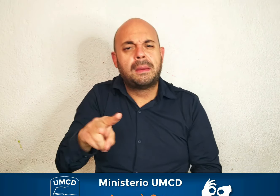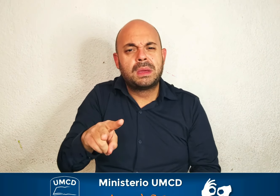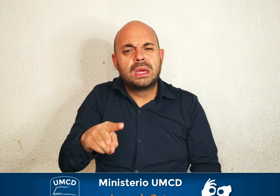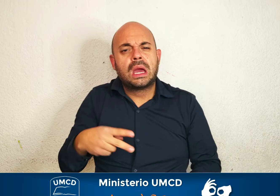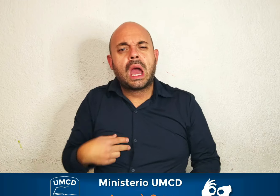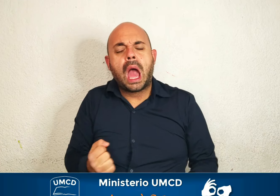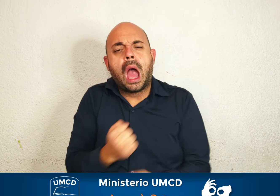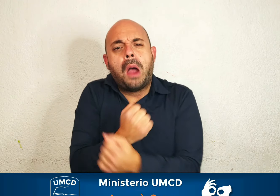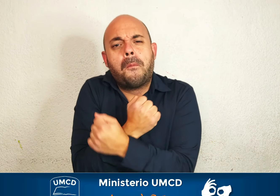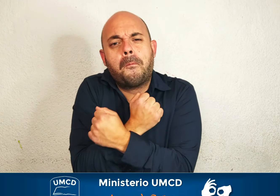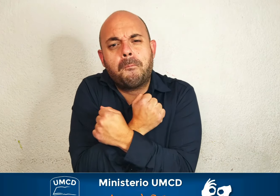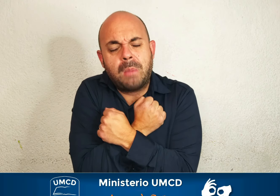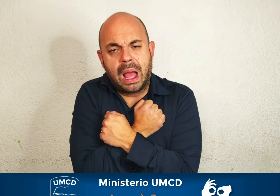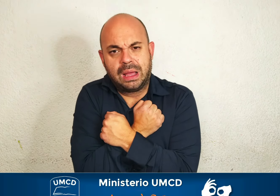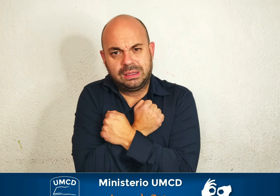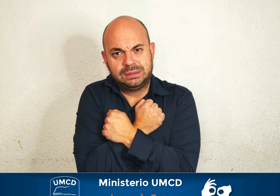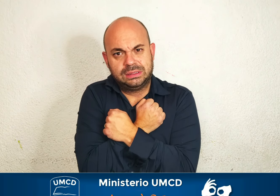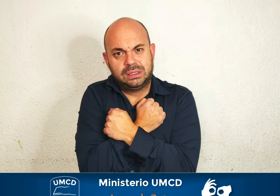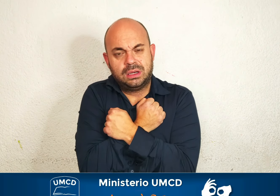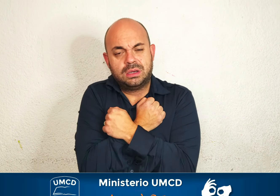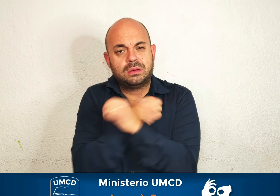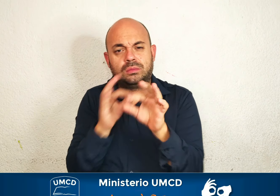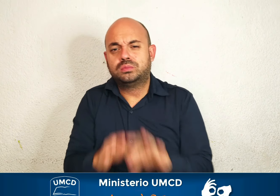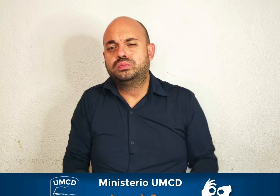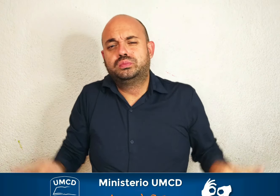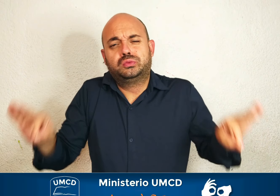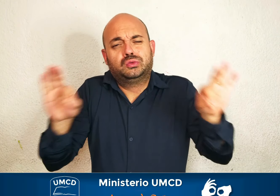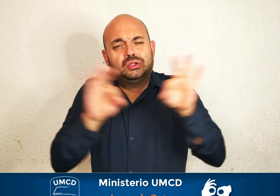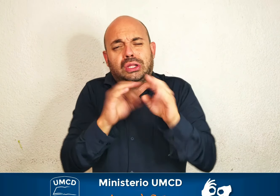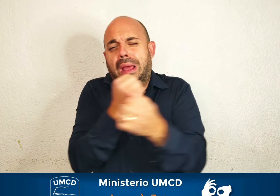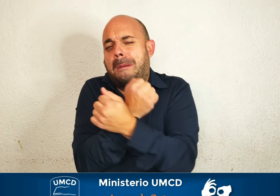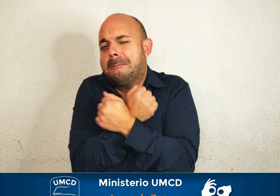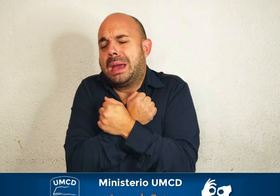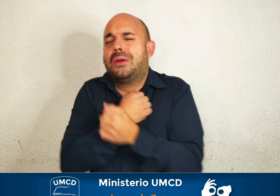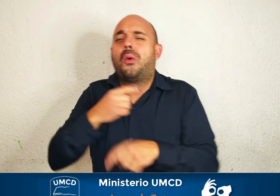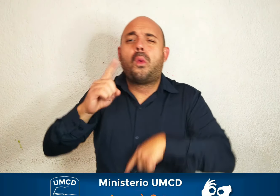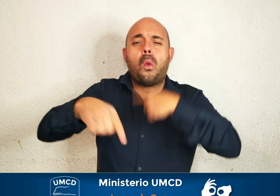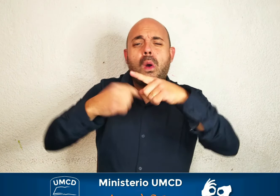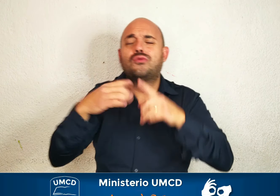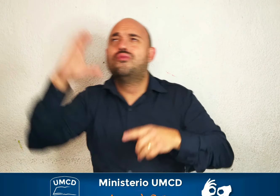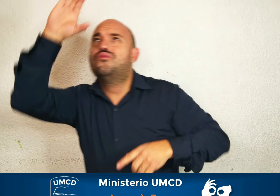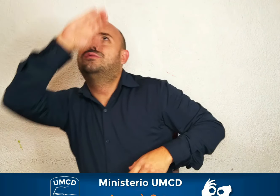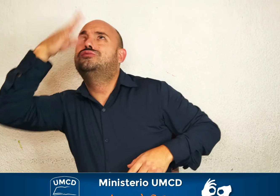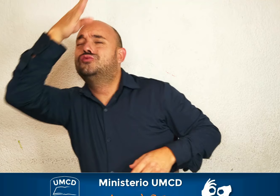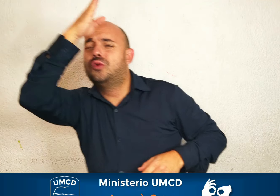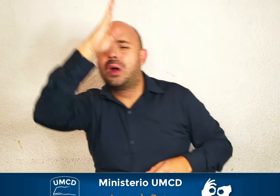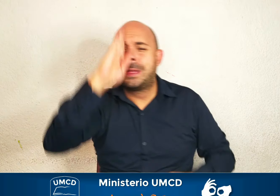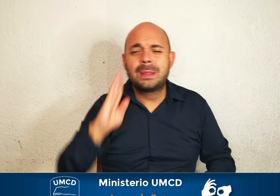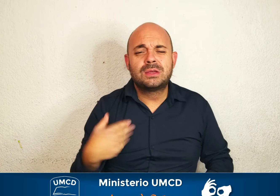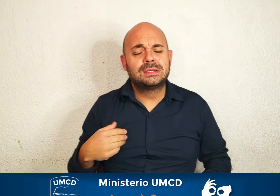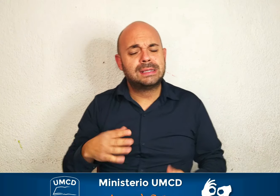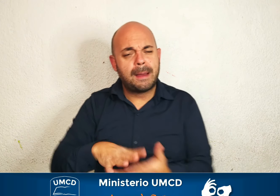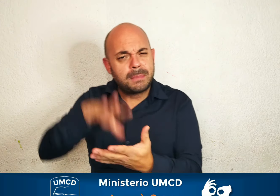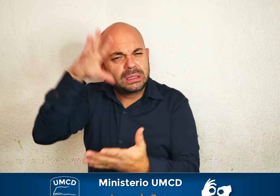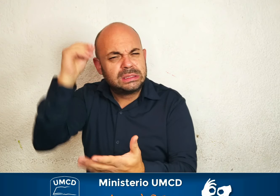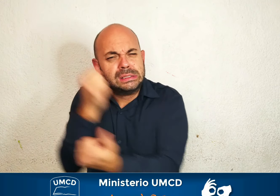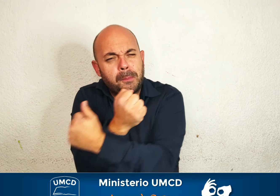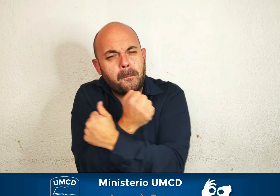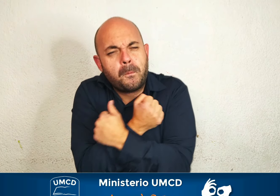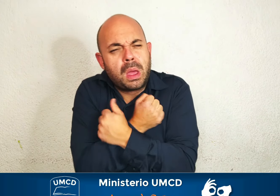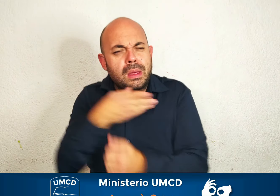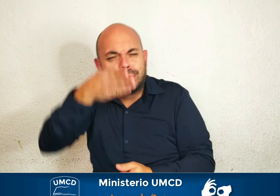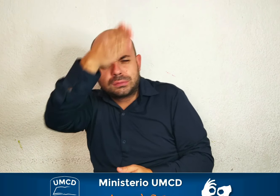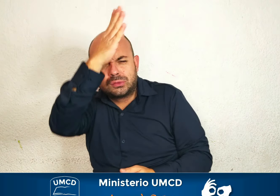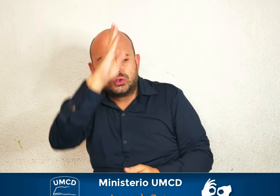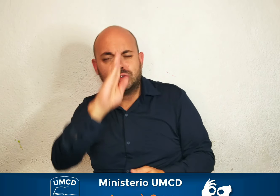las cosas, entonces mi propósito va a ser es amarlo con todo mi ser. Amarás al Señor tu Dios con todo